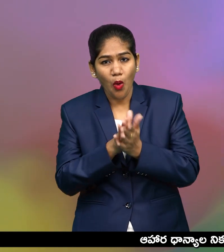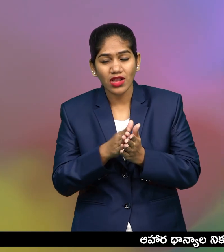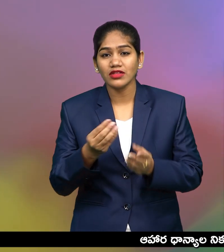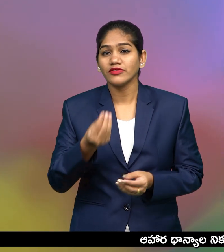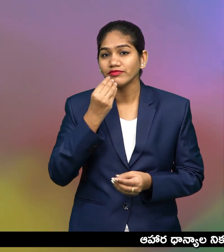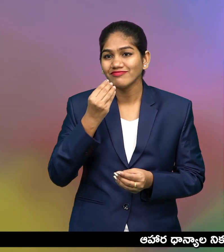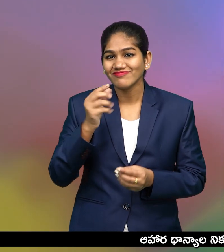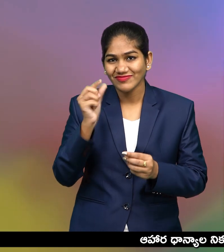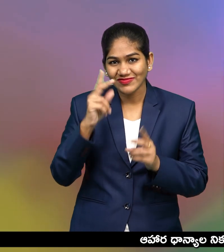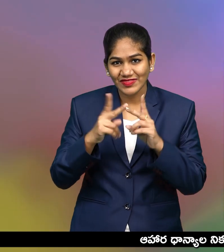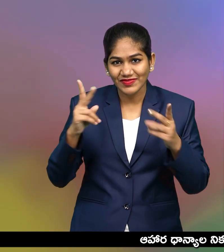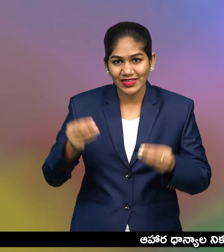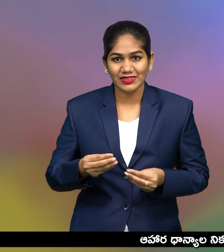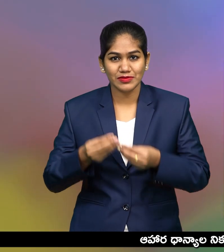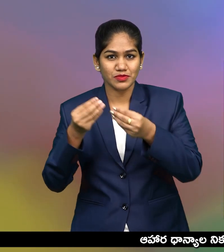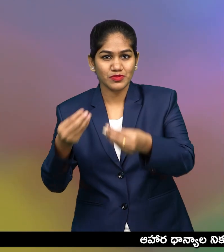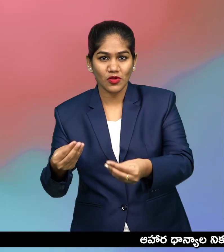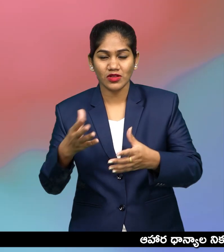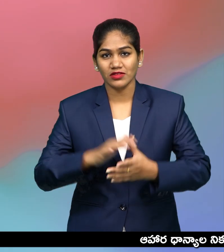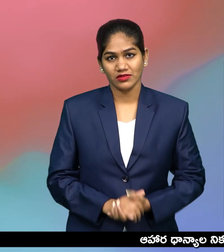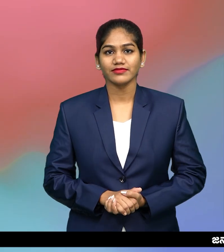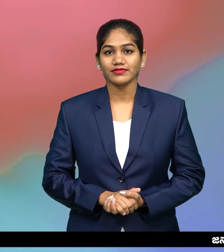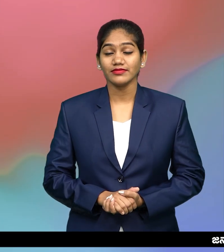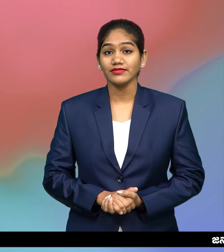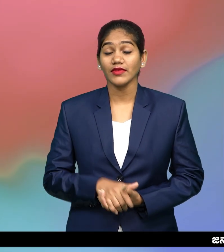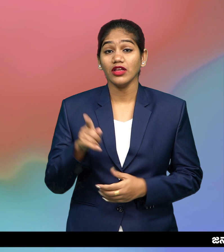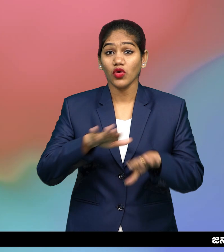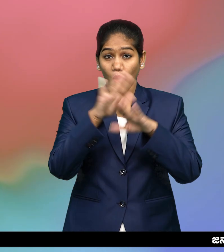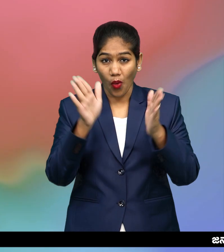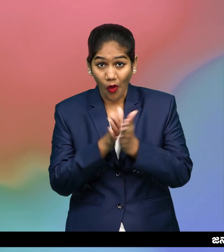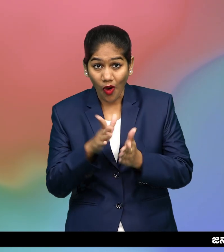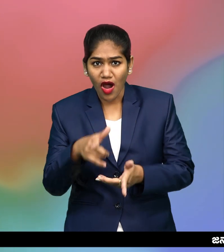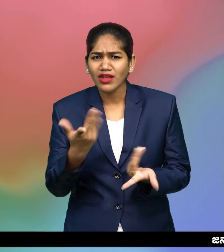లభ్యత ఒక నిర్దిష్ట సంవత్సరానికి జనాభా అంచనాలచే